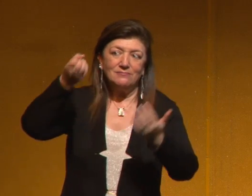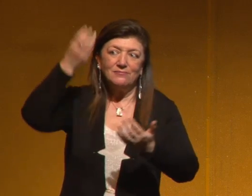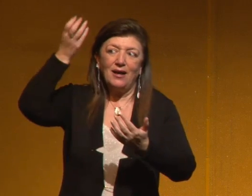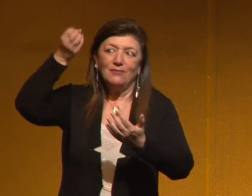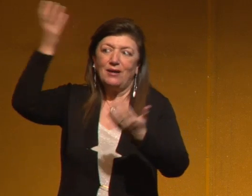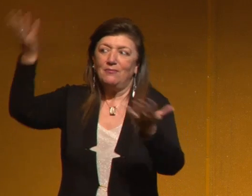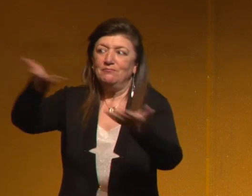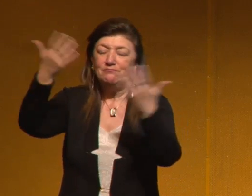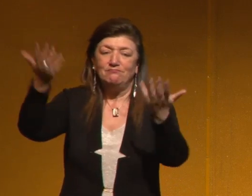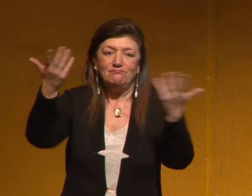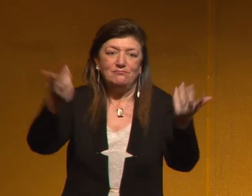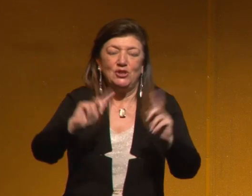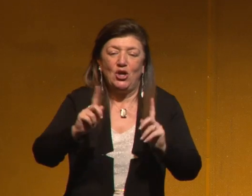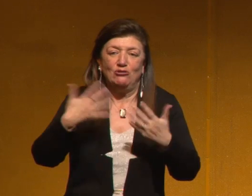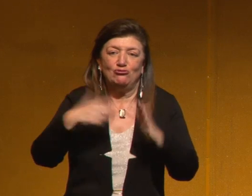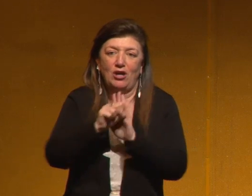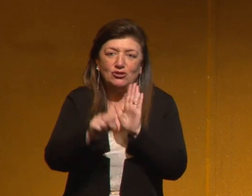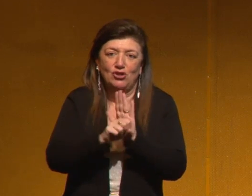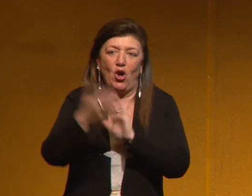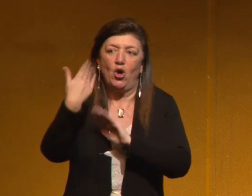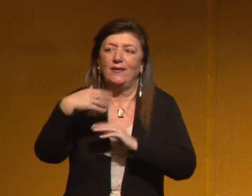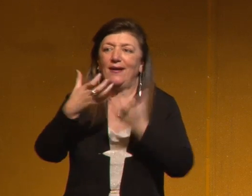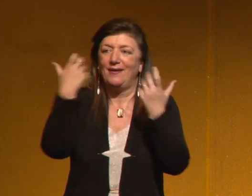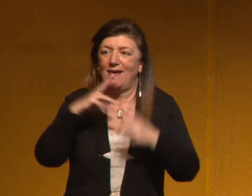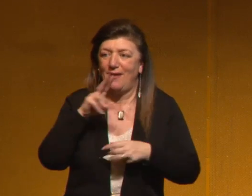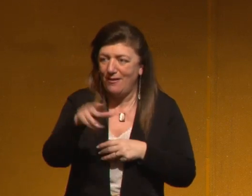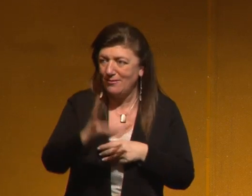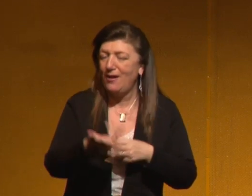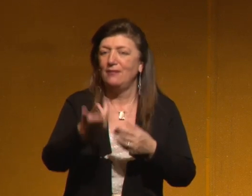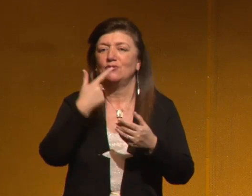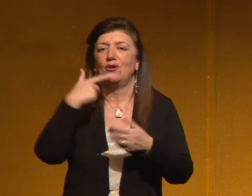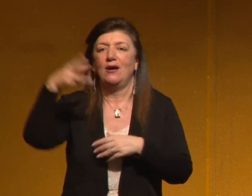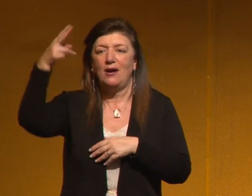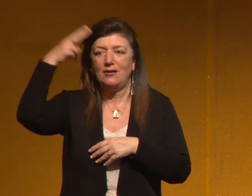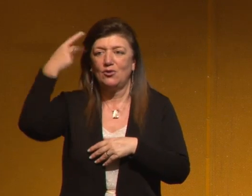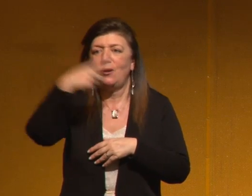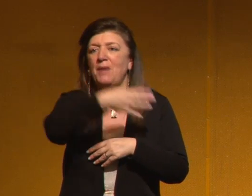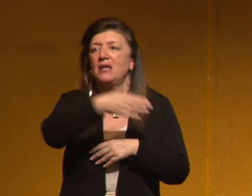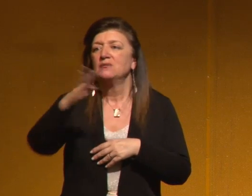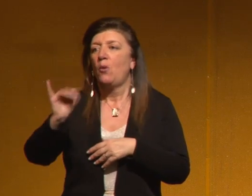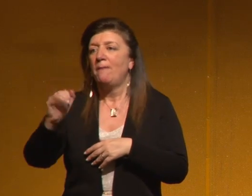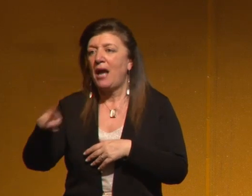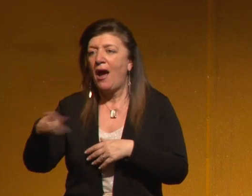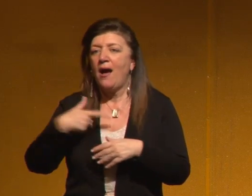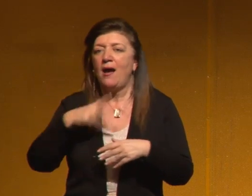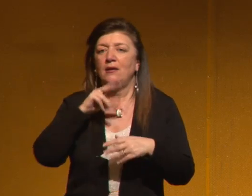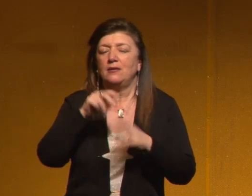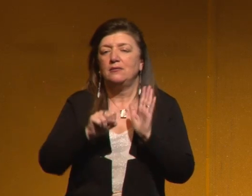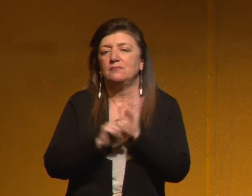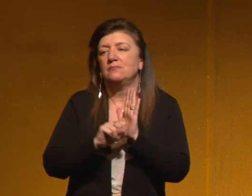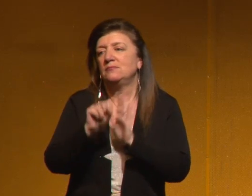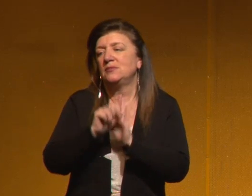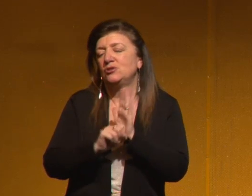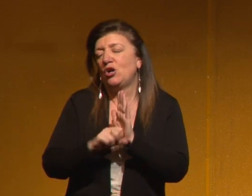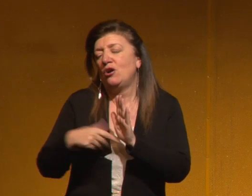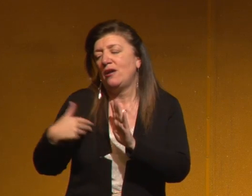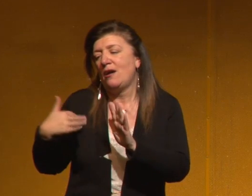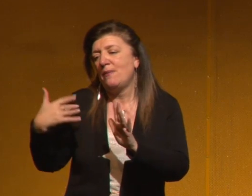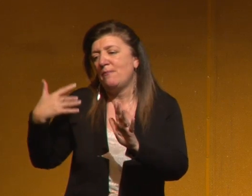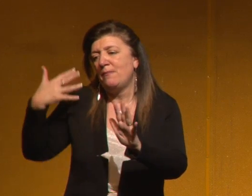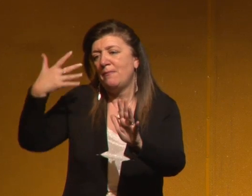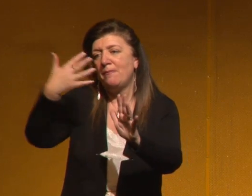ricordato ha ricordato chiara adesso l'ha ricordata massimo braille quindi io mi